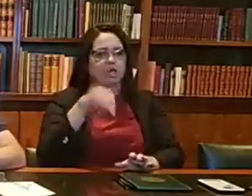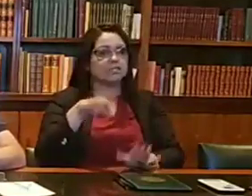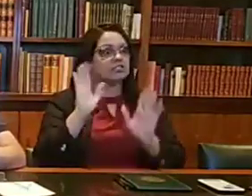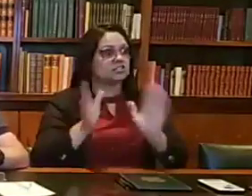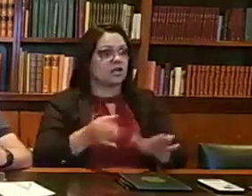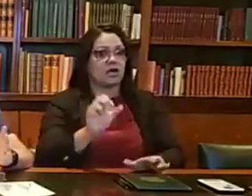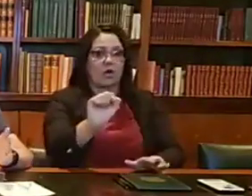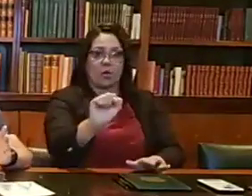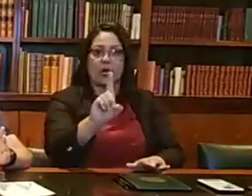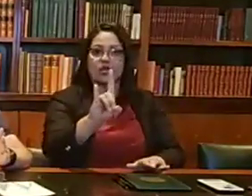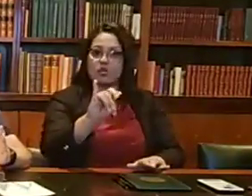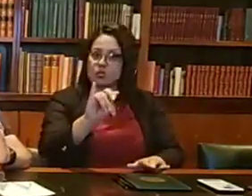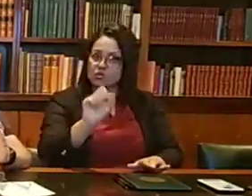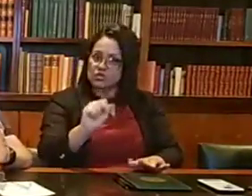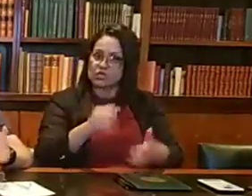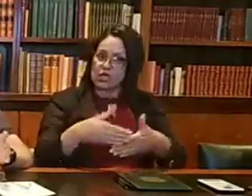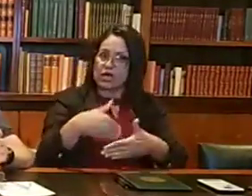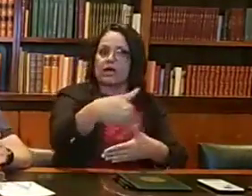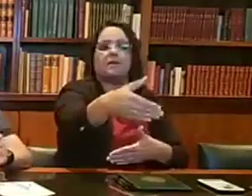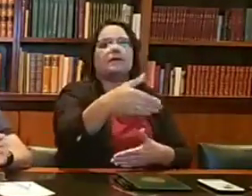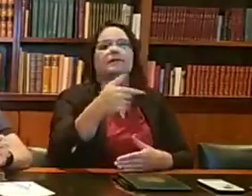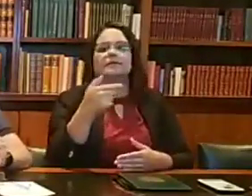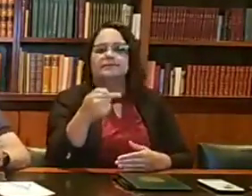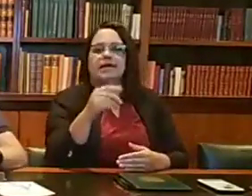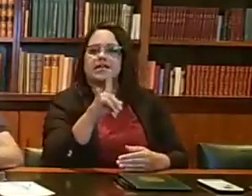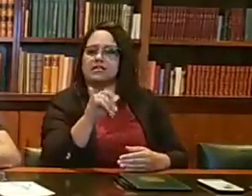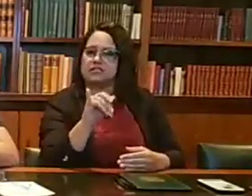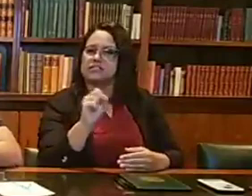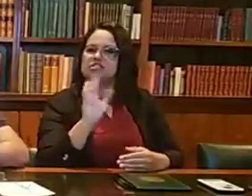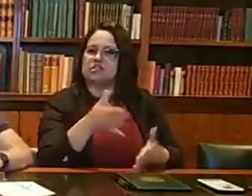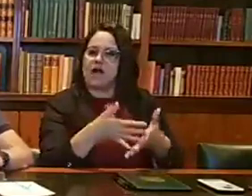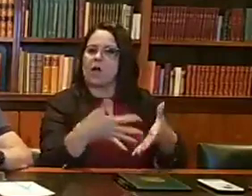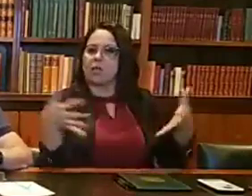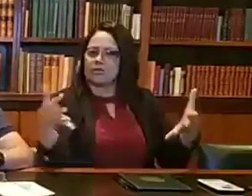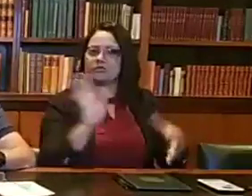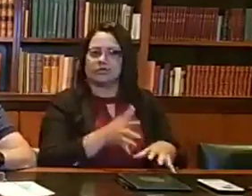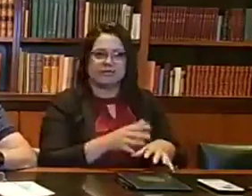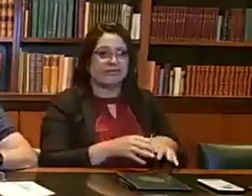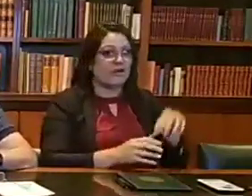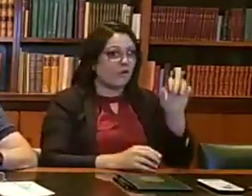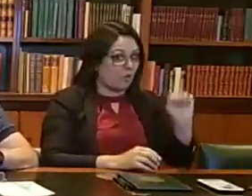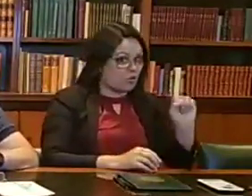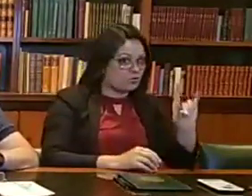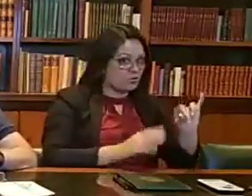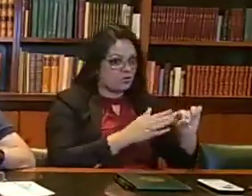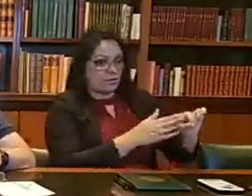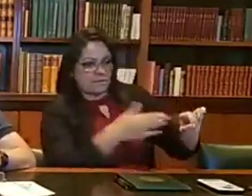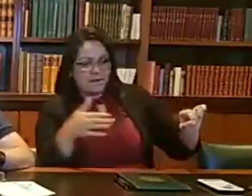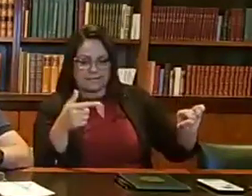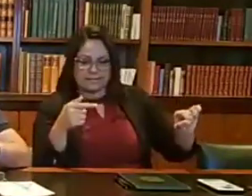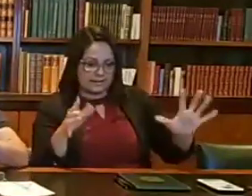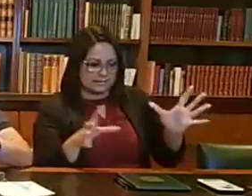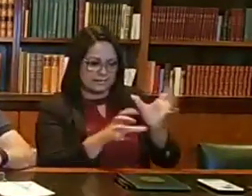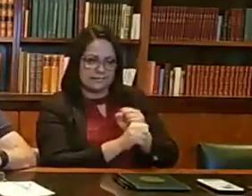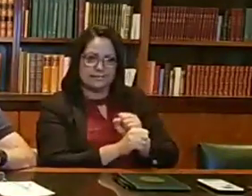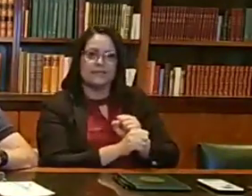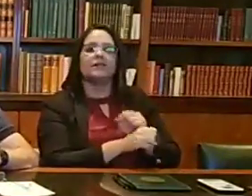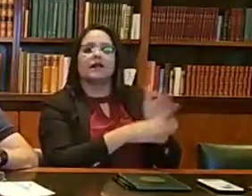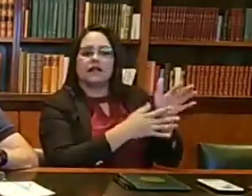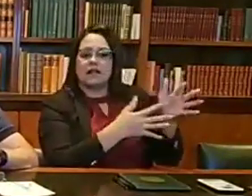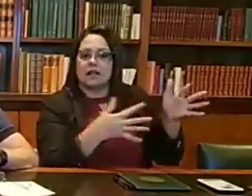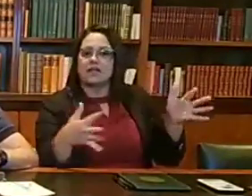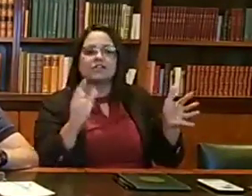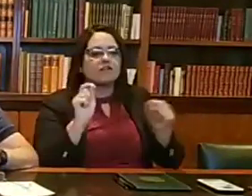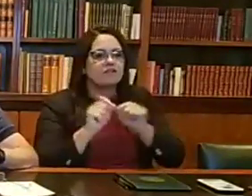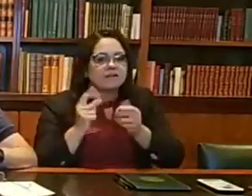8 dias, prorrogamos por mais 7, né? E no quinto dia da segunda prorrogação, foi feito um acordo